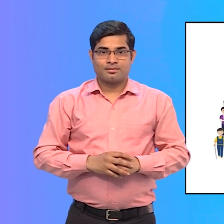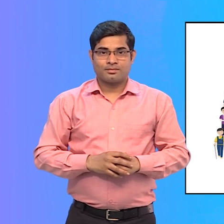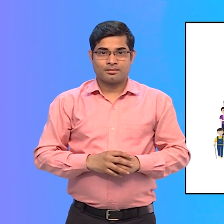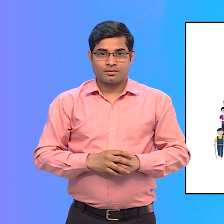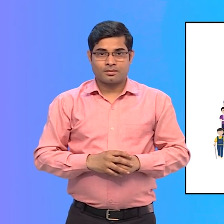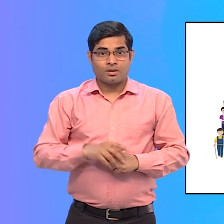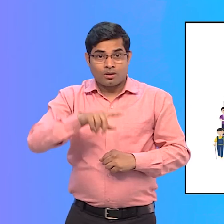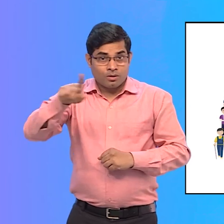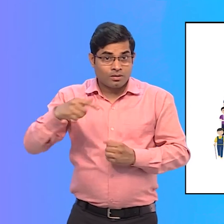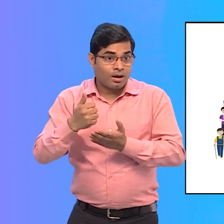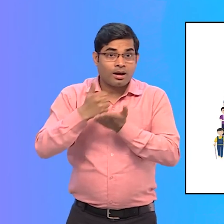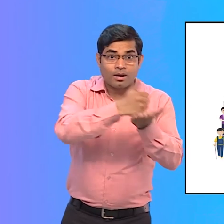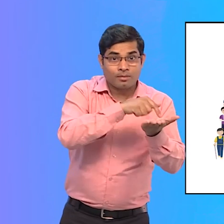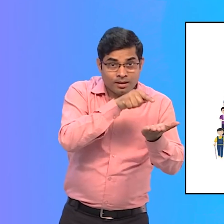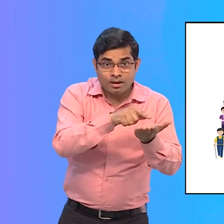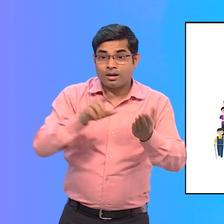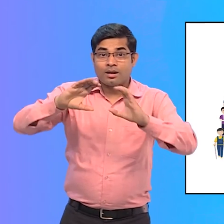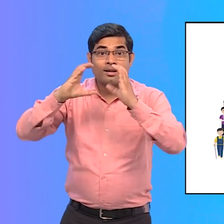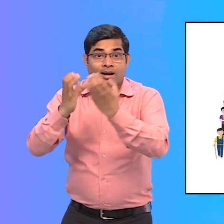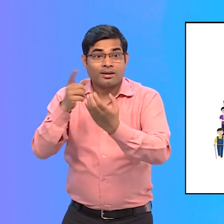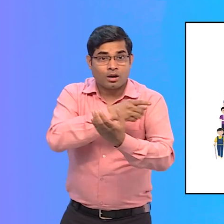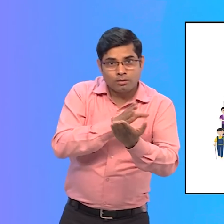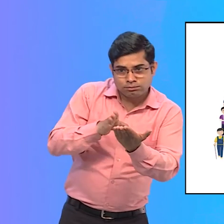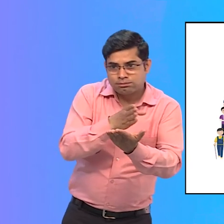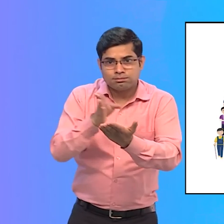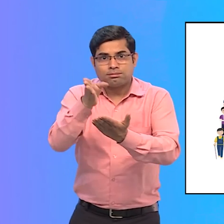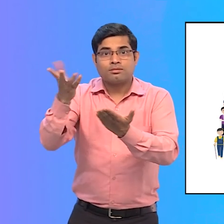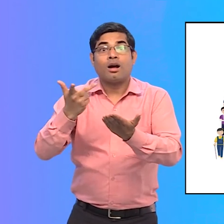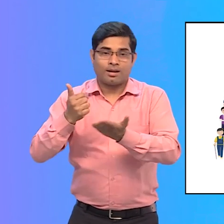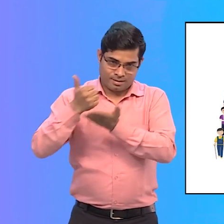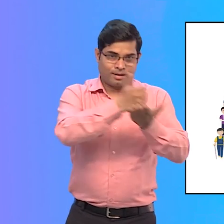कि उसे कक्षा में जानी में मदद करें